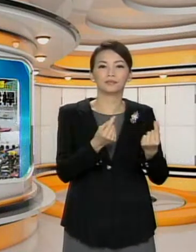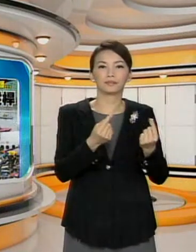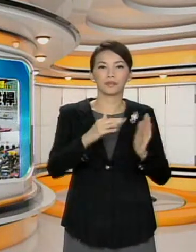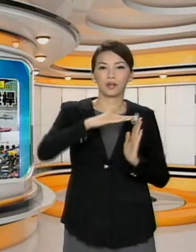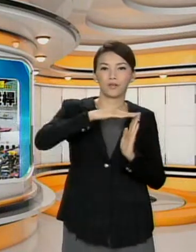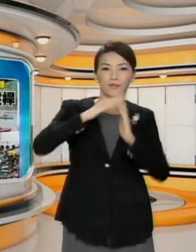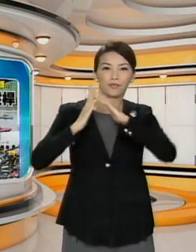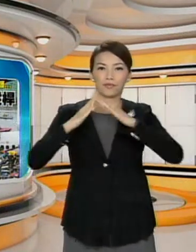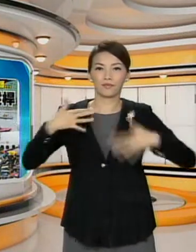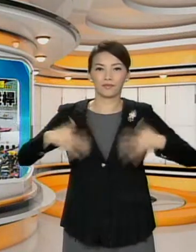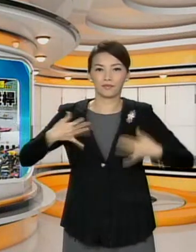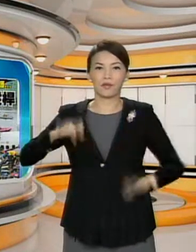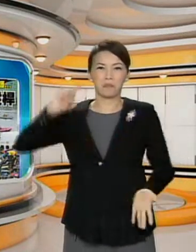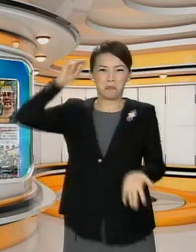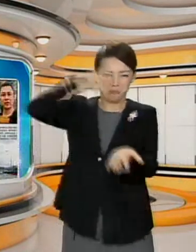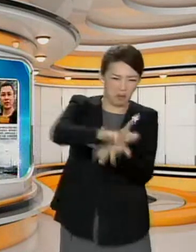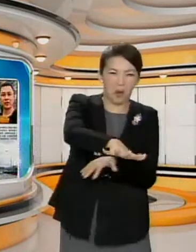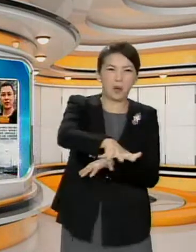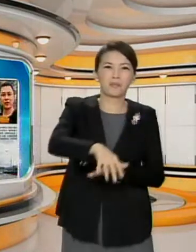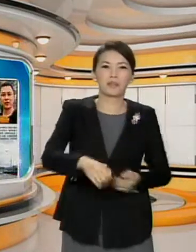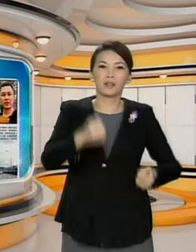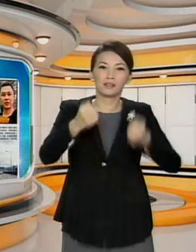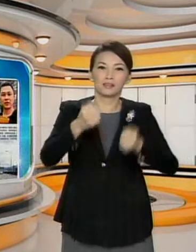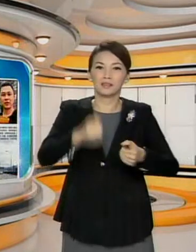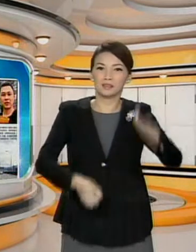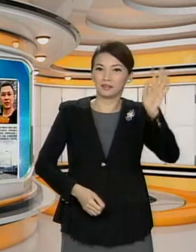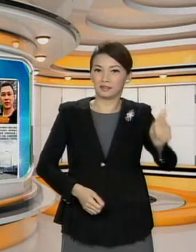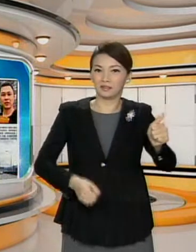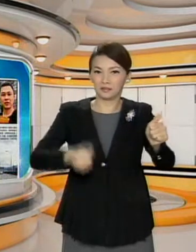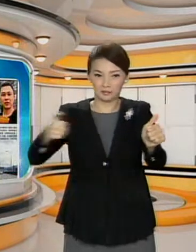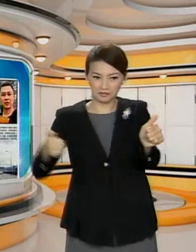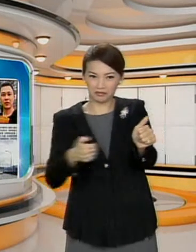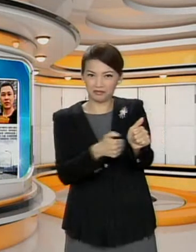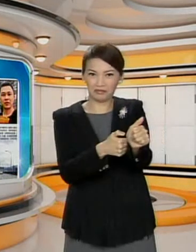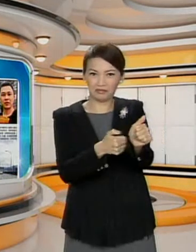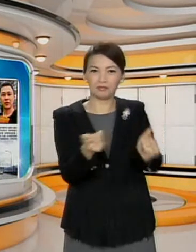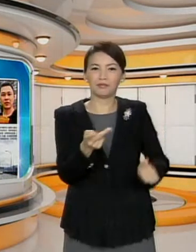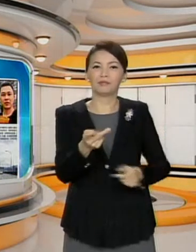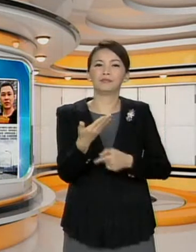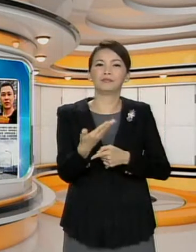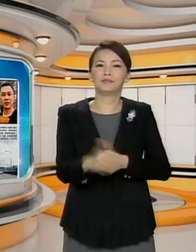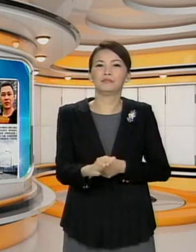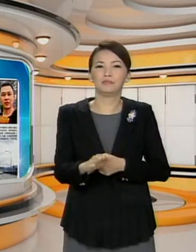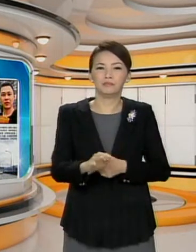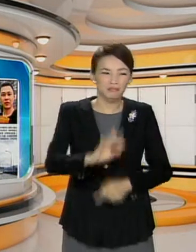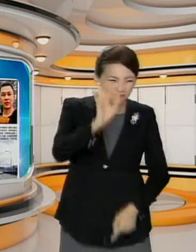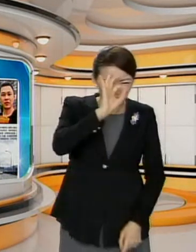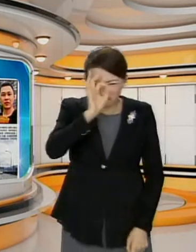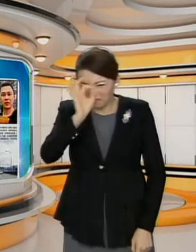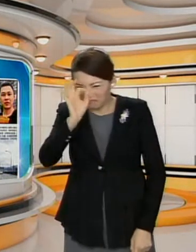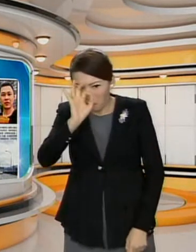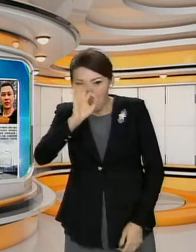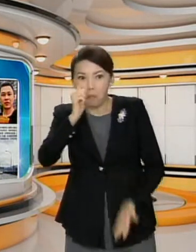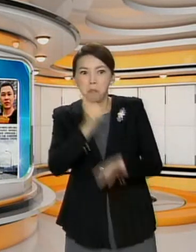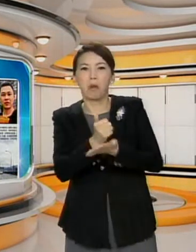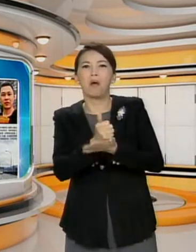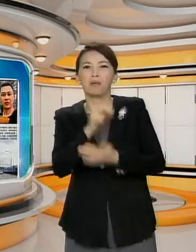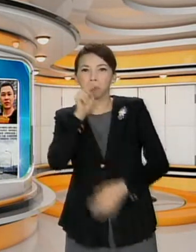是复兴航空空难，寻获罹难正副驾驶的时候，两个人手仍然紧